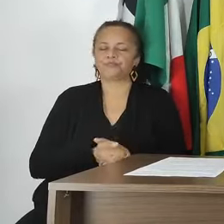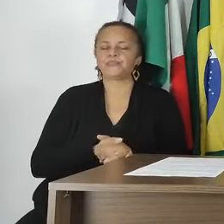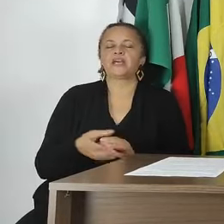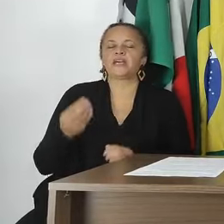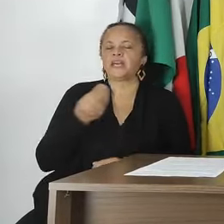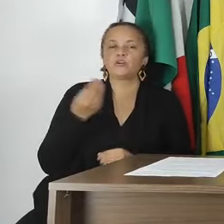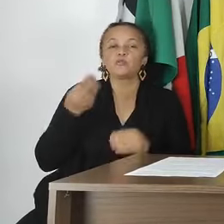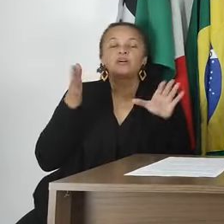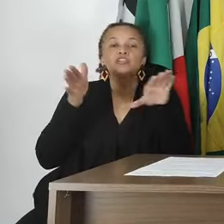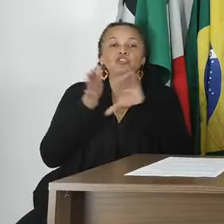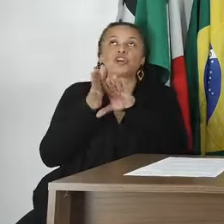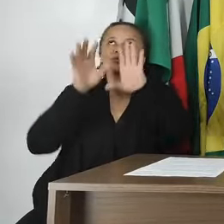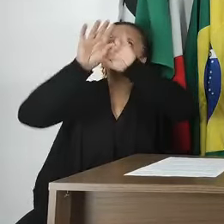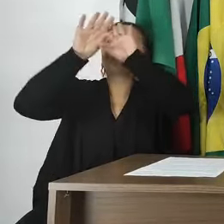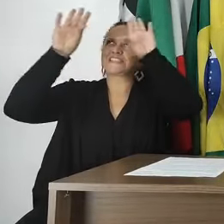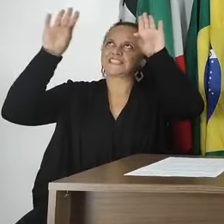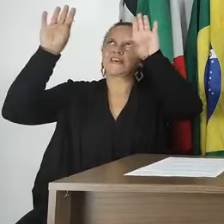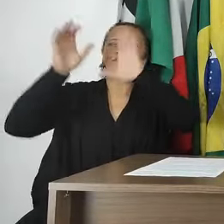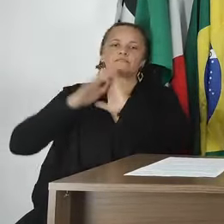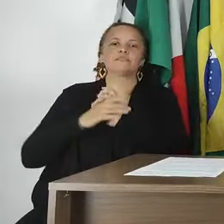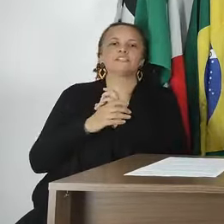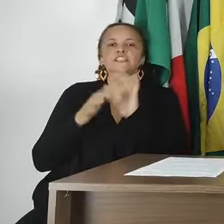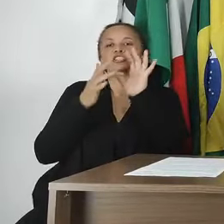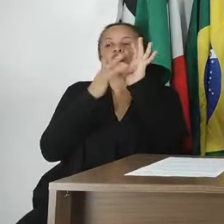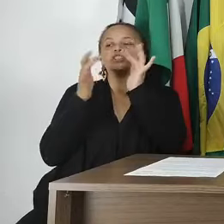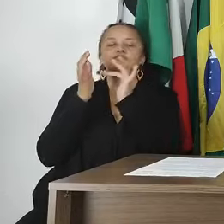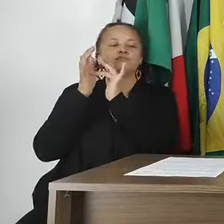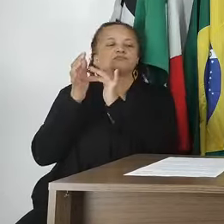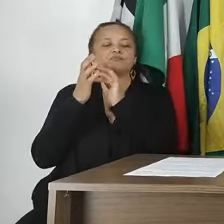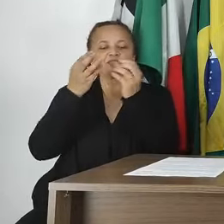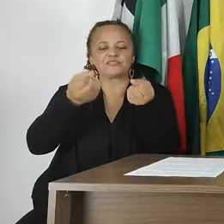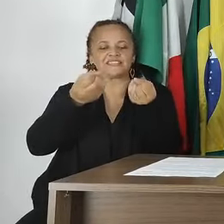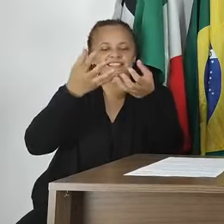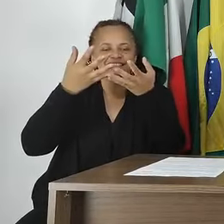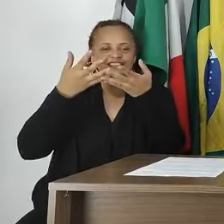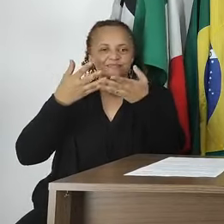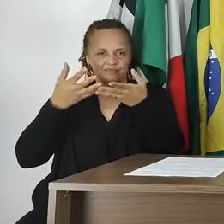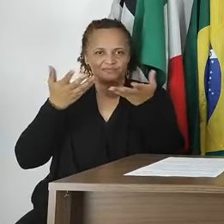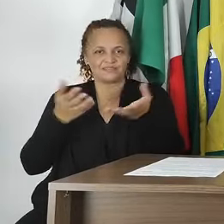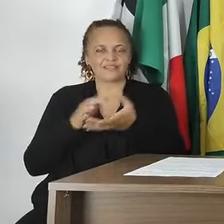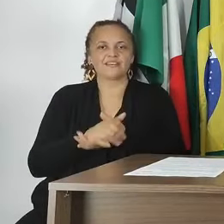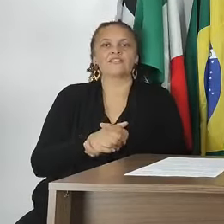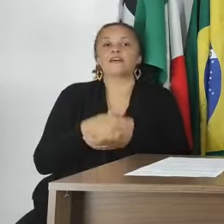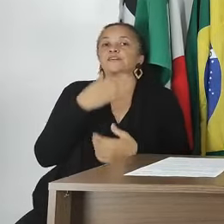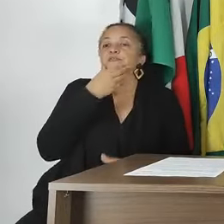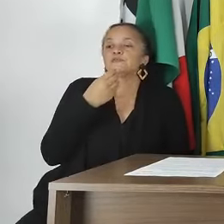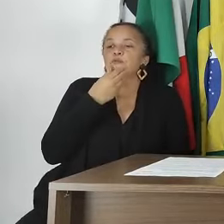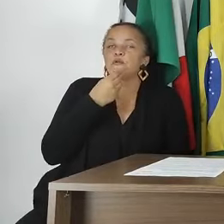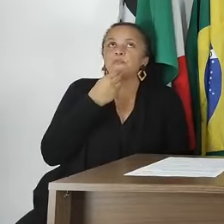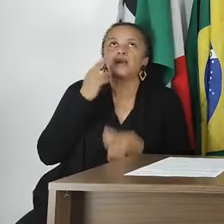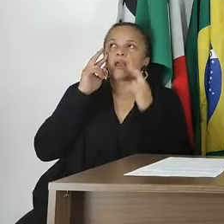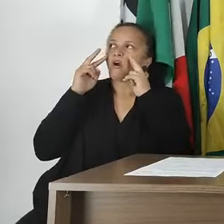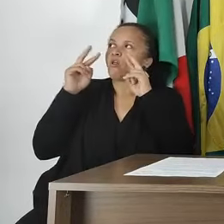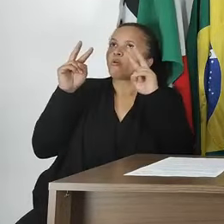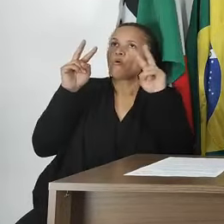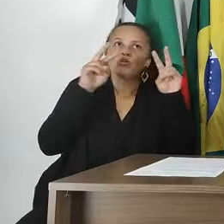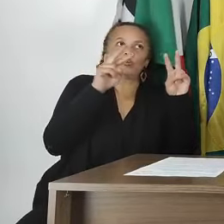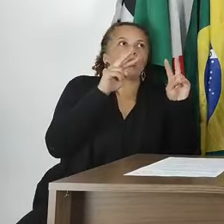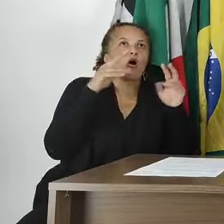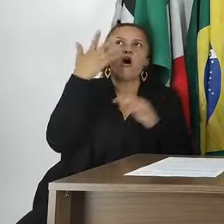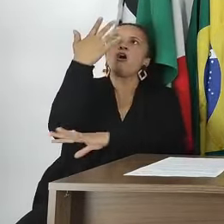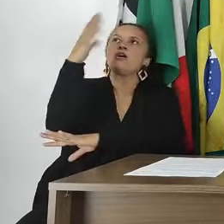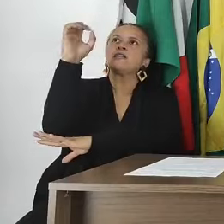céu, ele foi recebido por Jesus Cristo, né? Ele olhou aquela multidão no meio, lá no céu, lá no paraíso. Ele perguntou para Jesus.